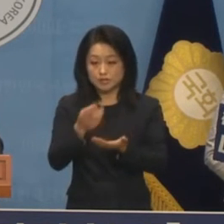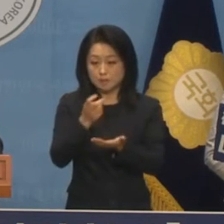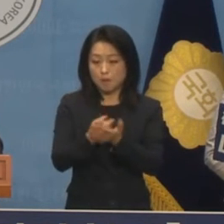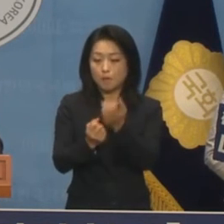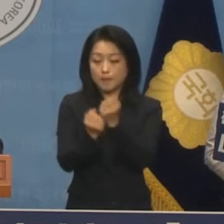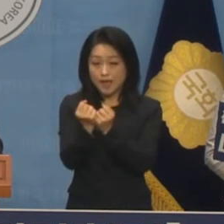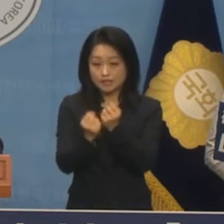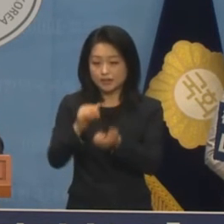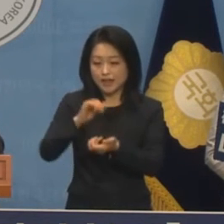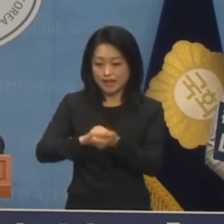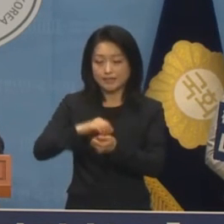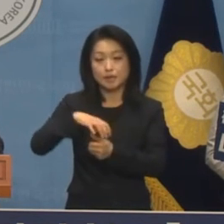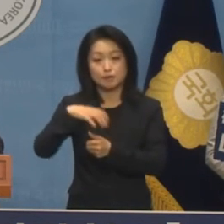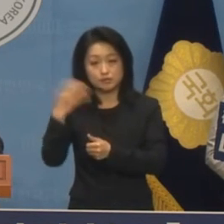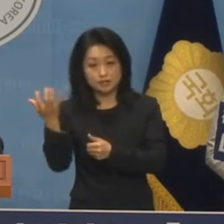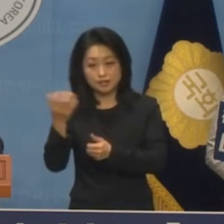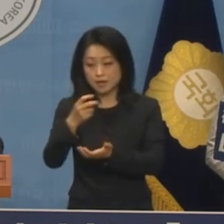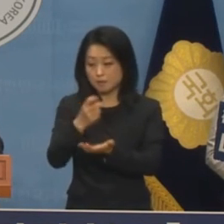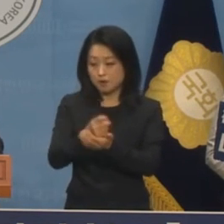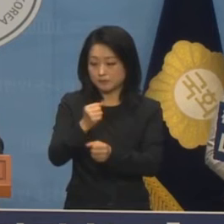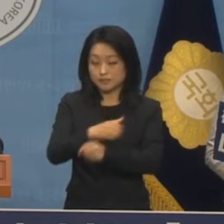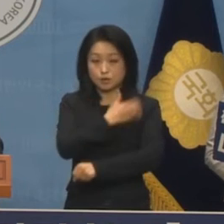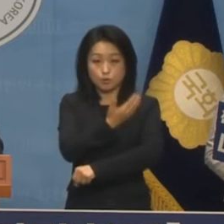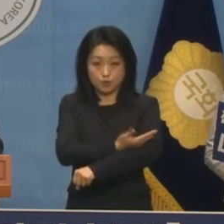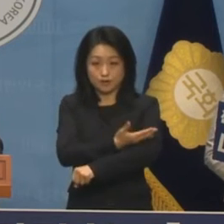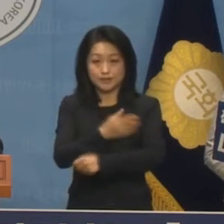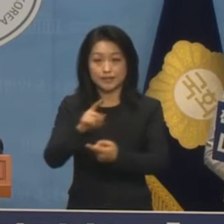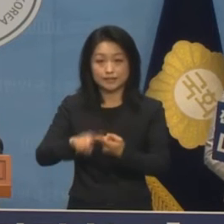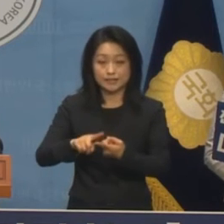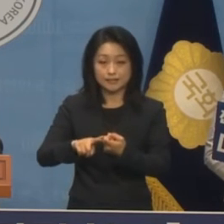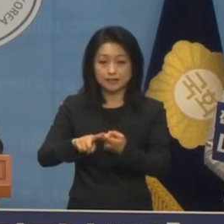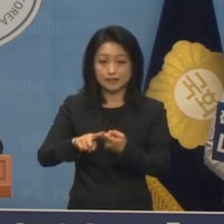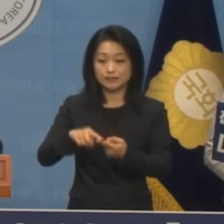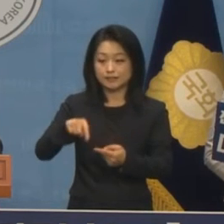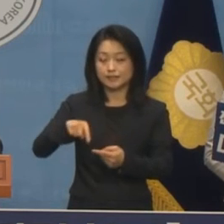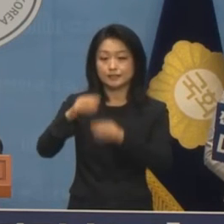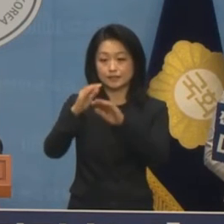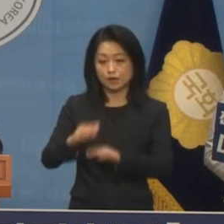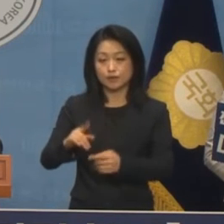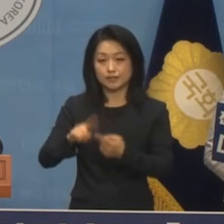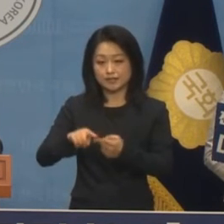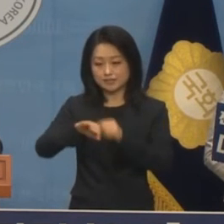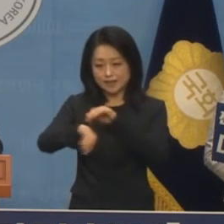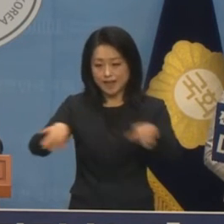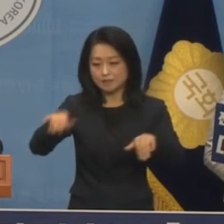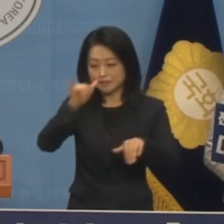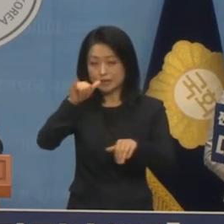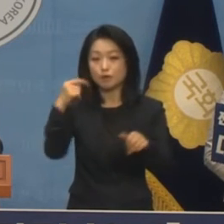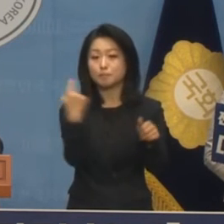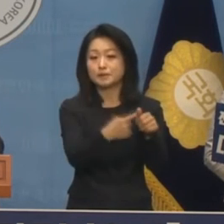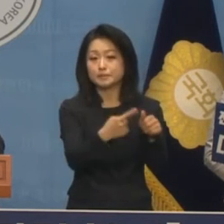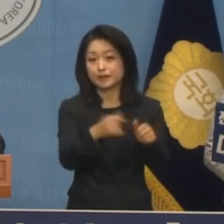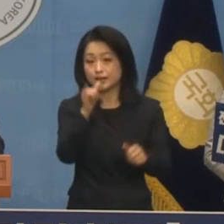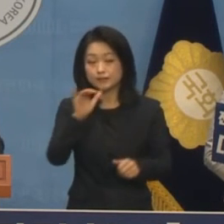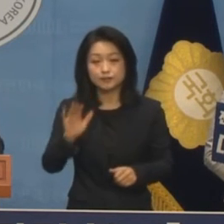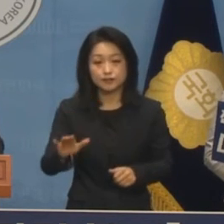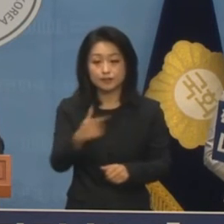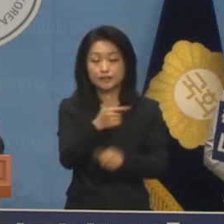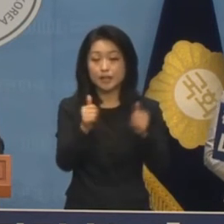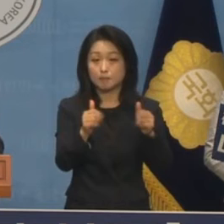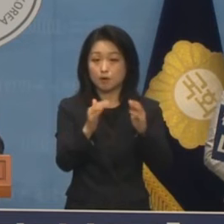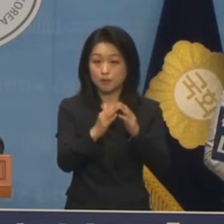권한의 한계를 벗어나 법규 제정권자의 입법 형성권의 범주에 속하는 사항에 이르기까지 개입했다라고 비판했습니다.